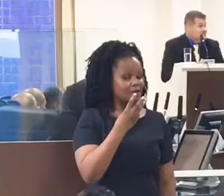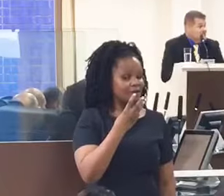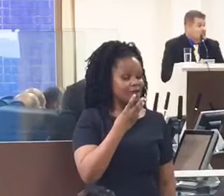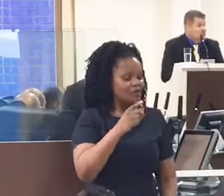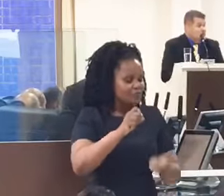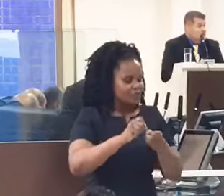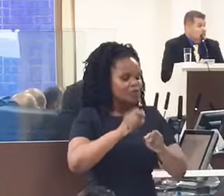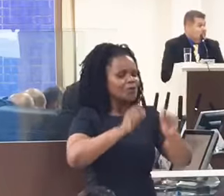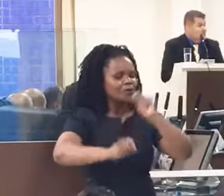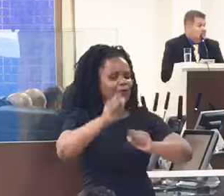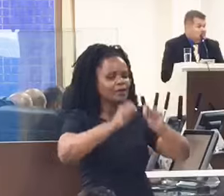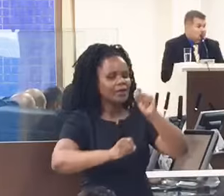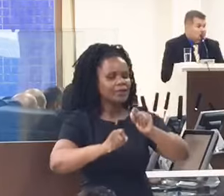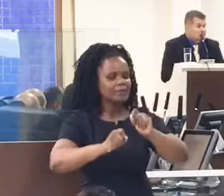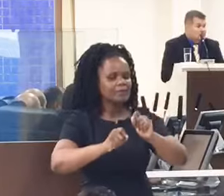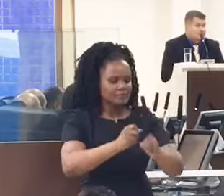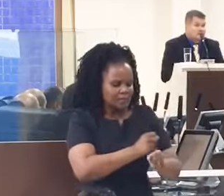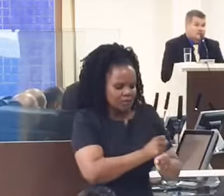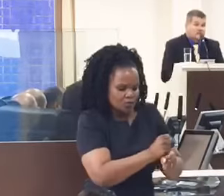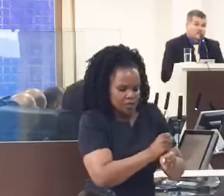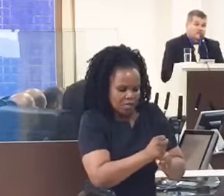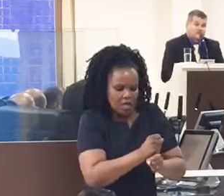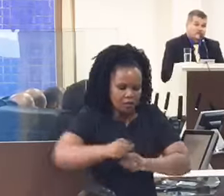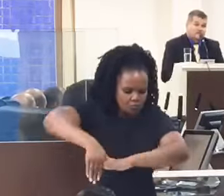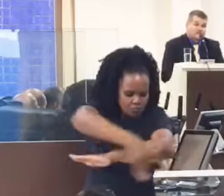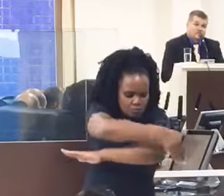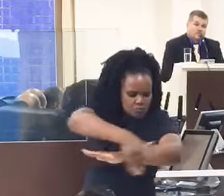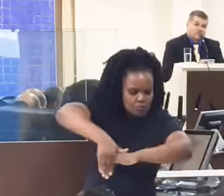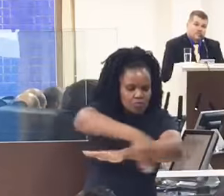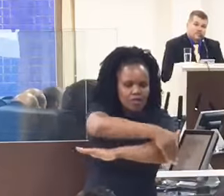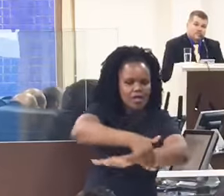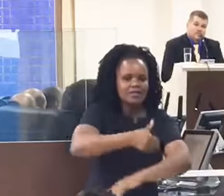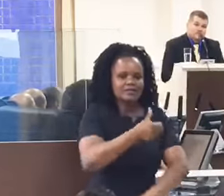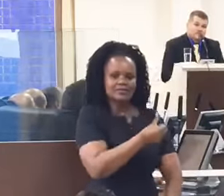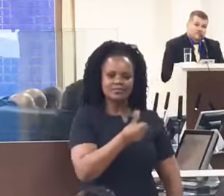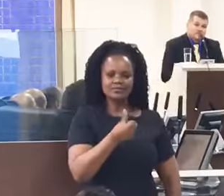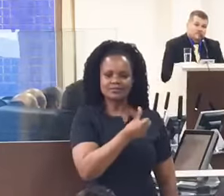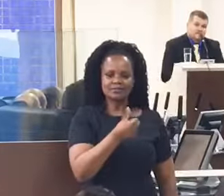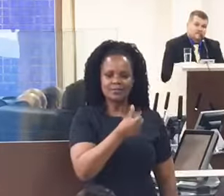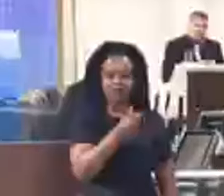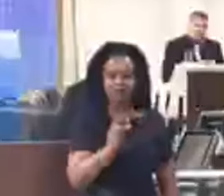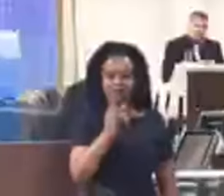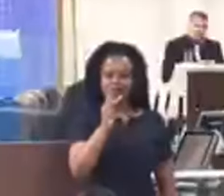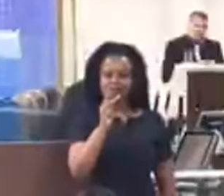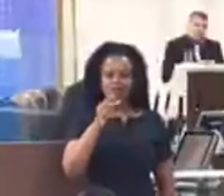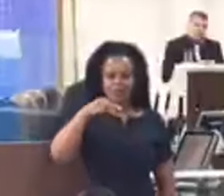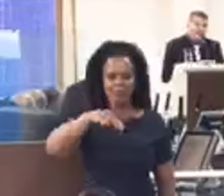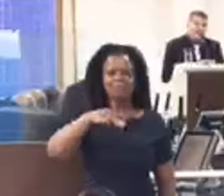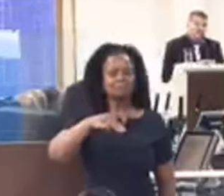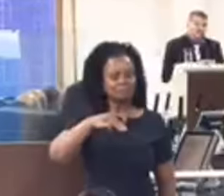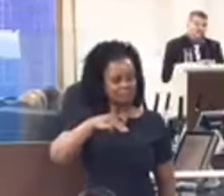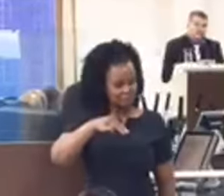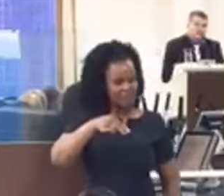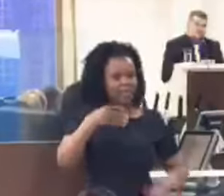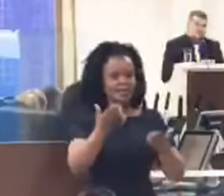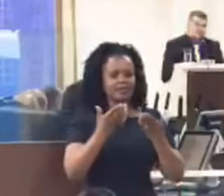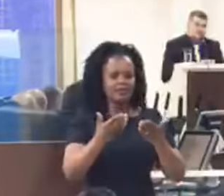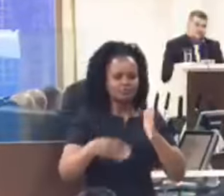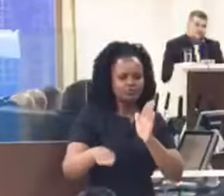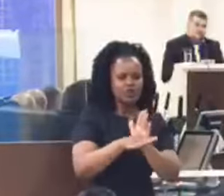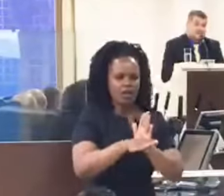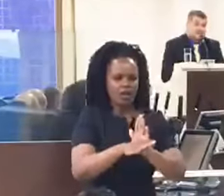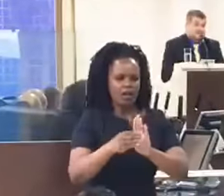65 quilômetros de asfalto. E nós queremos fechar o ano 2020 com mais de 90 quilômetros